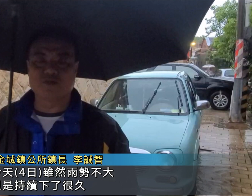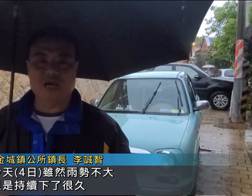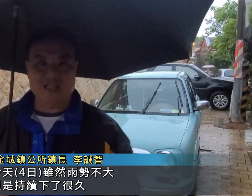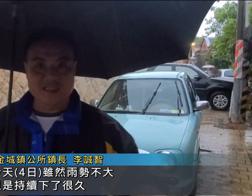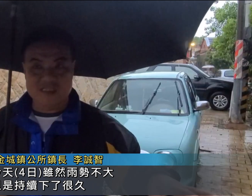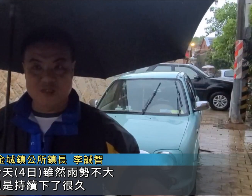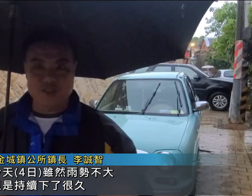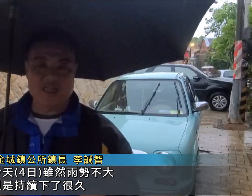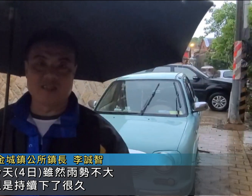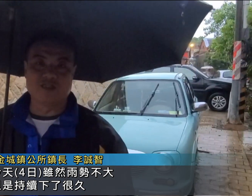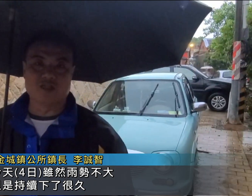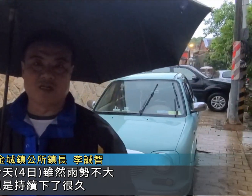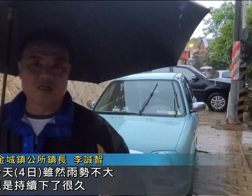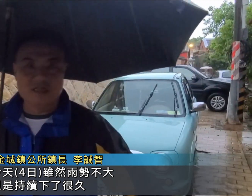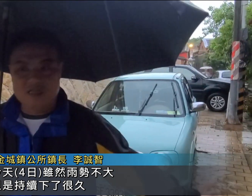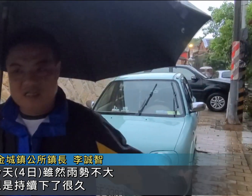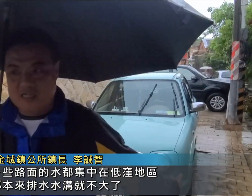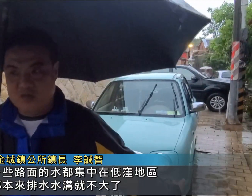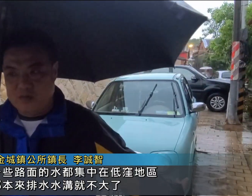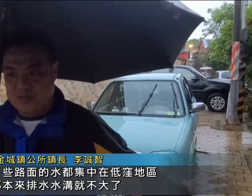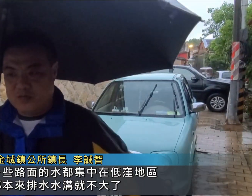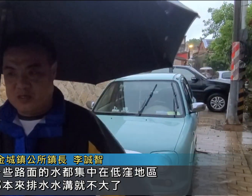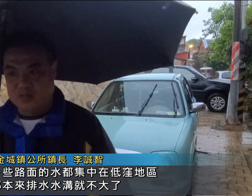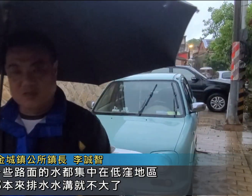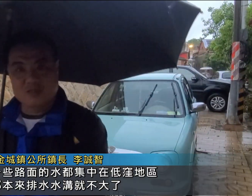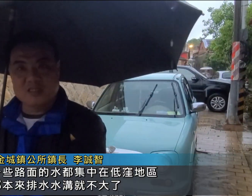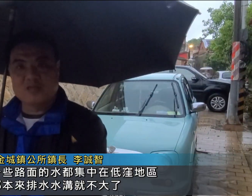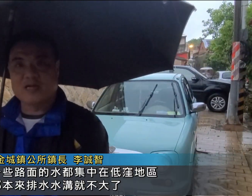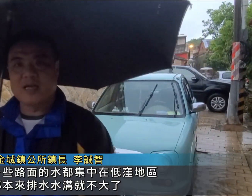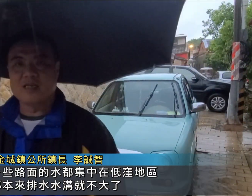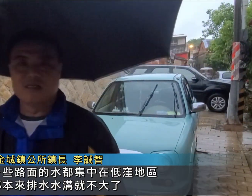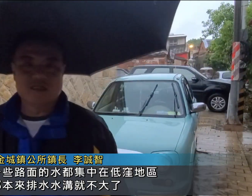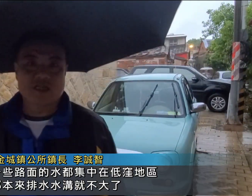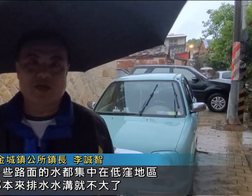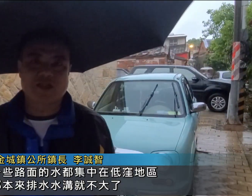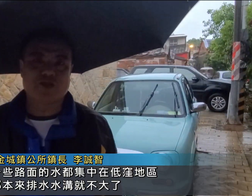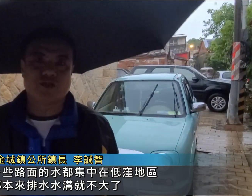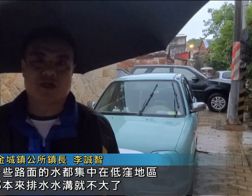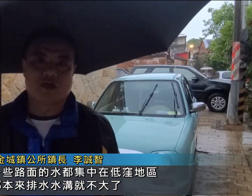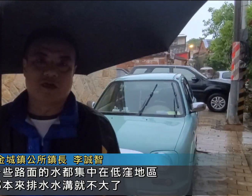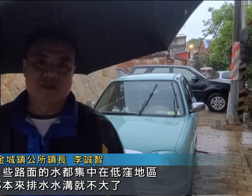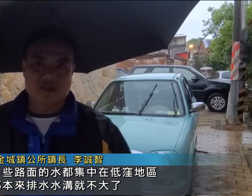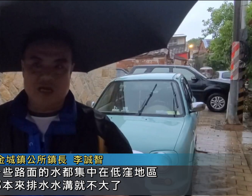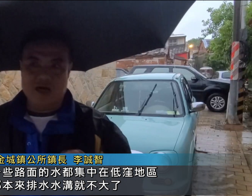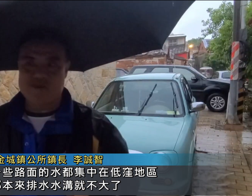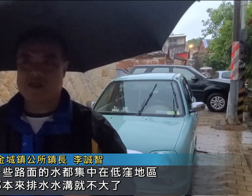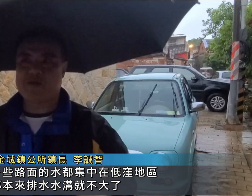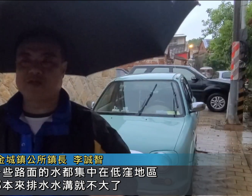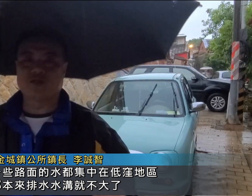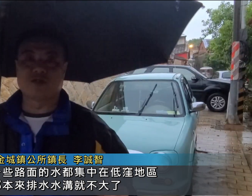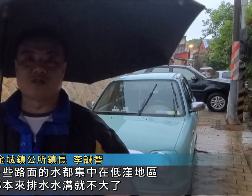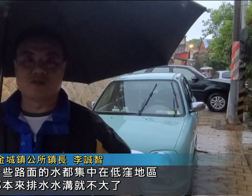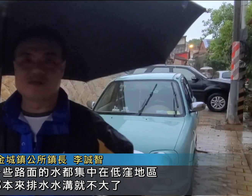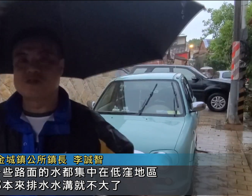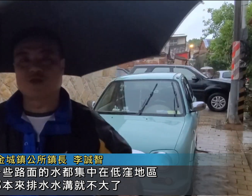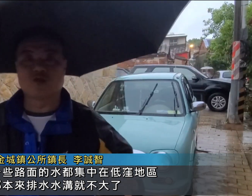大，但是实际下了很久哦，一些路面的水哦都集中在低洼地区哦，那本来排水就水沟就不